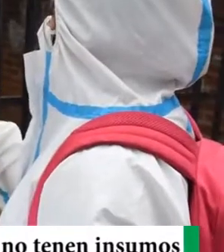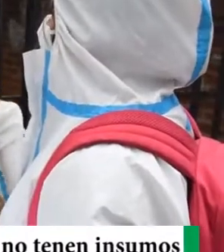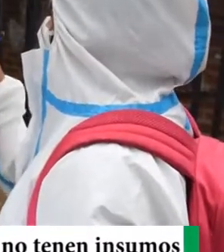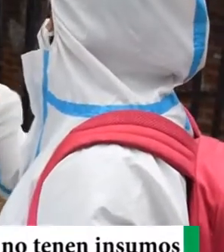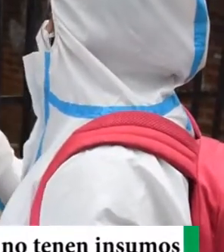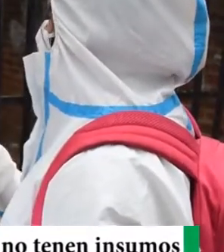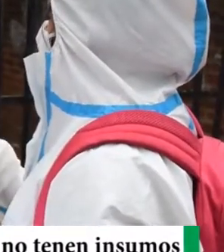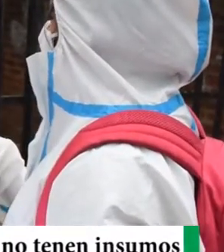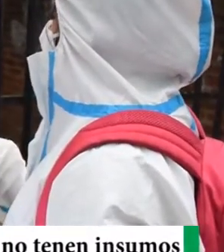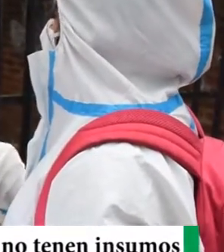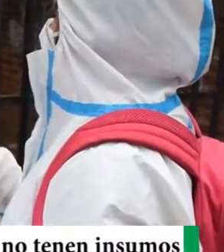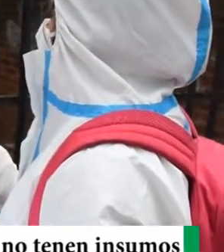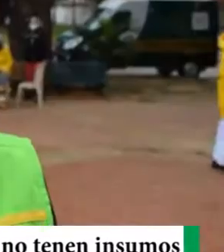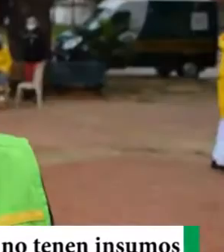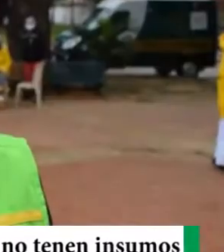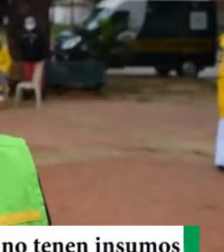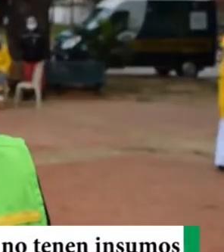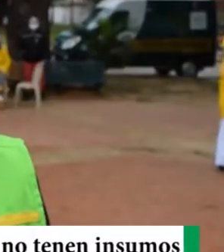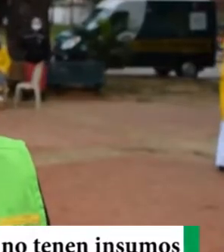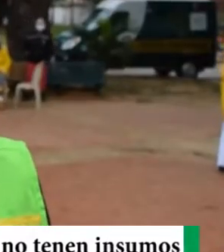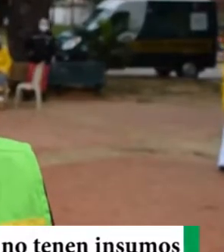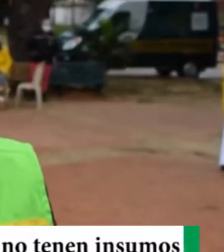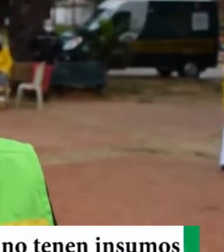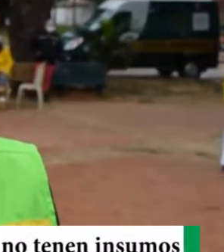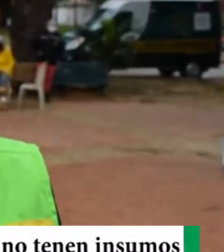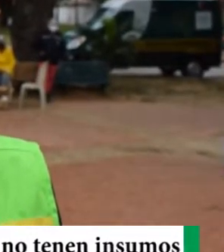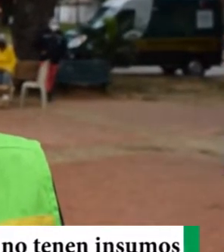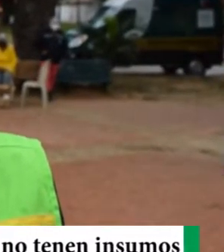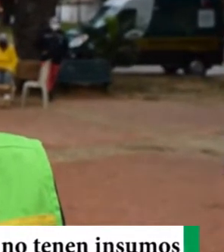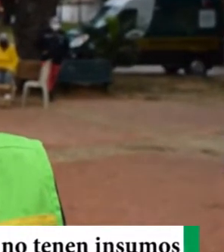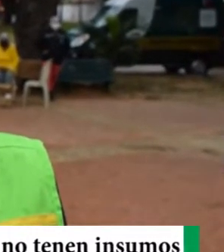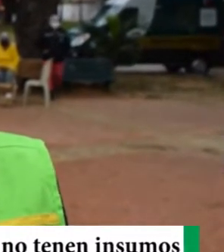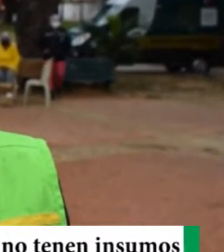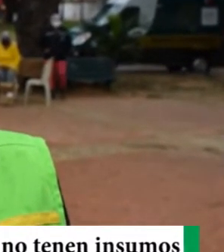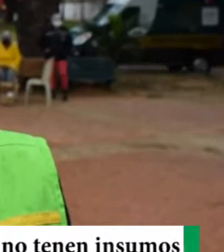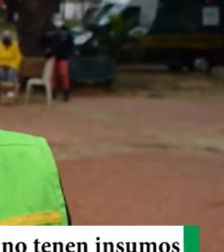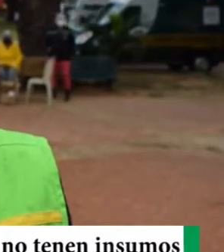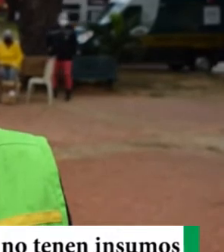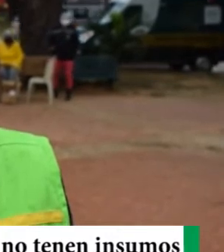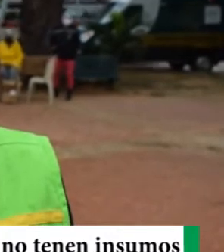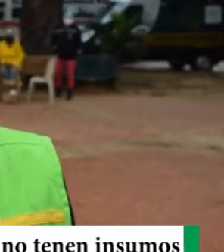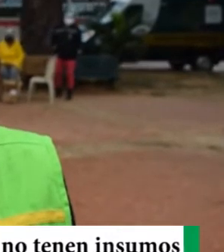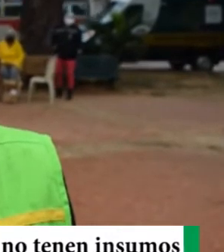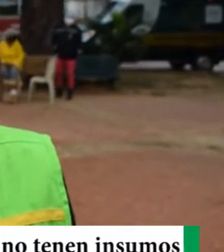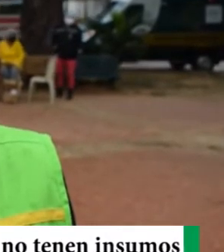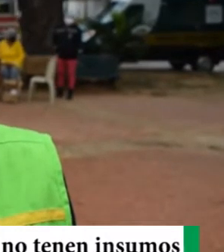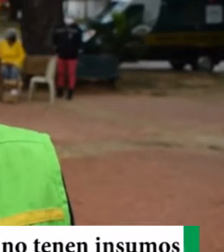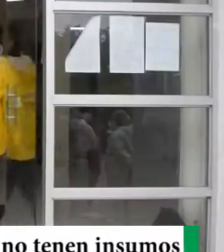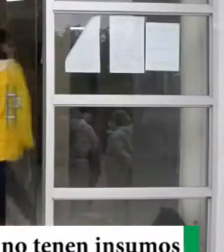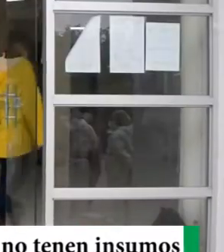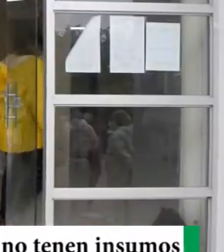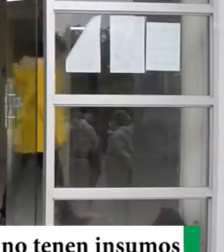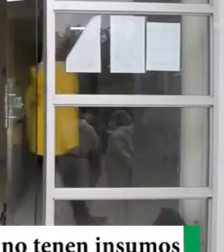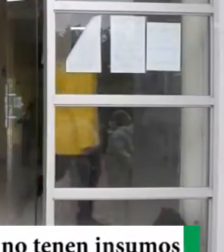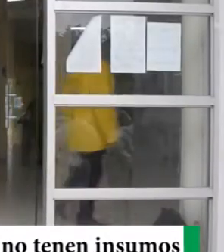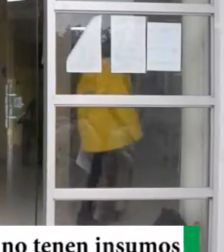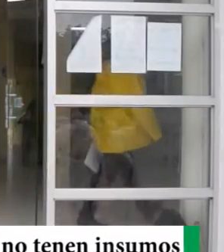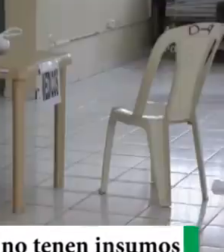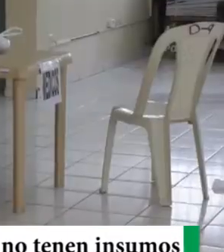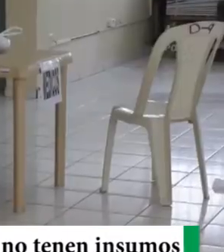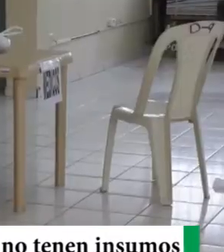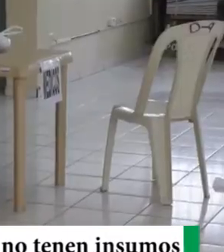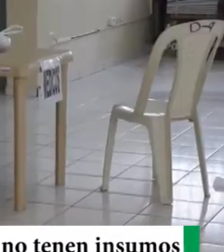interacción, se pregunta sobre los síntomas. Más o menos 2.000 hogares, ¿no?, visitados, y duplicar, lógico, la cantidad de gente. Tenemos